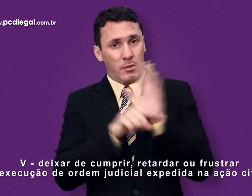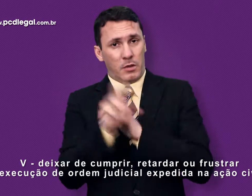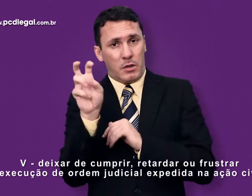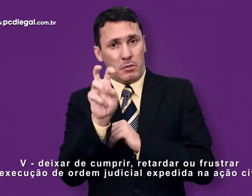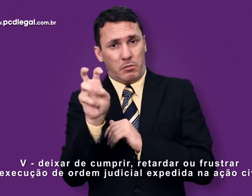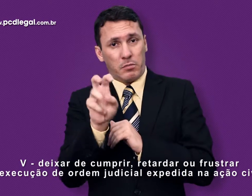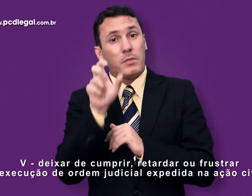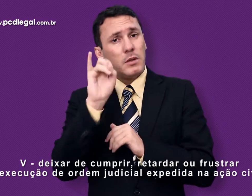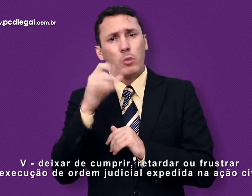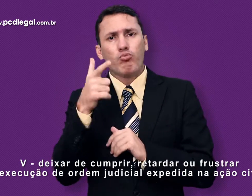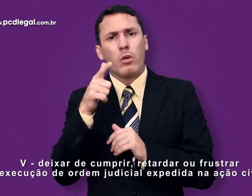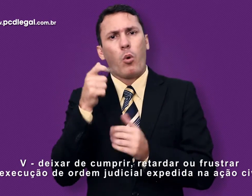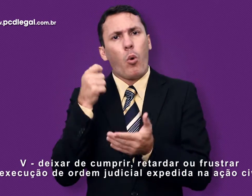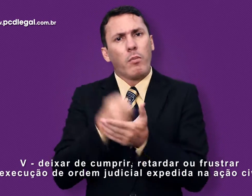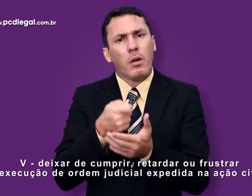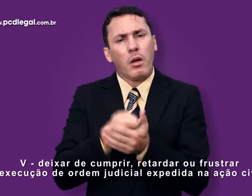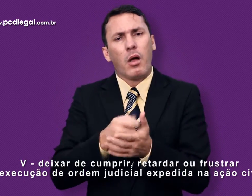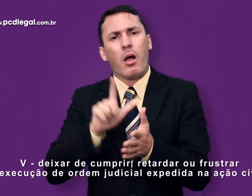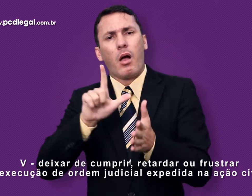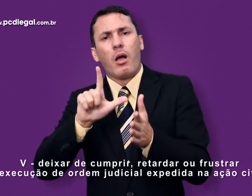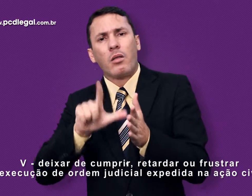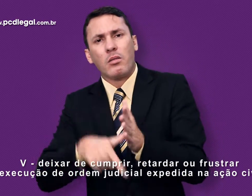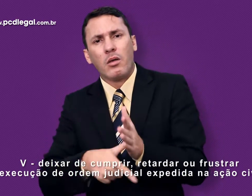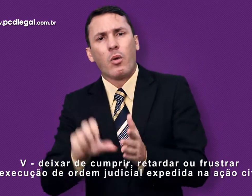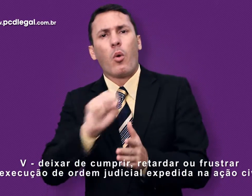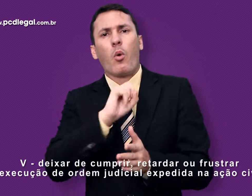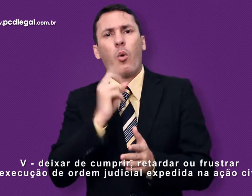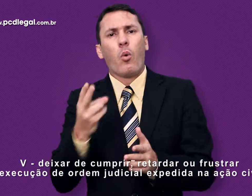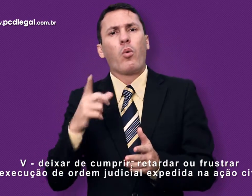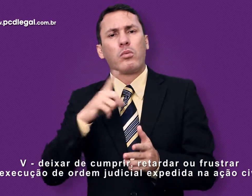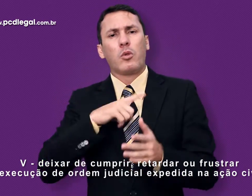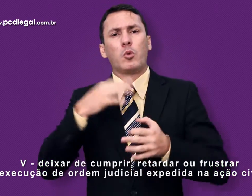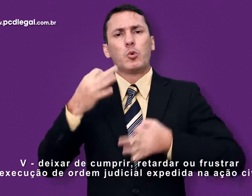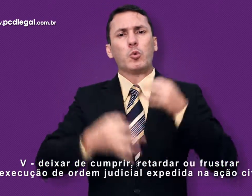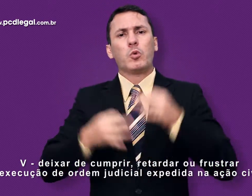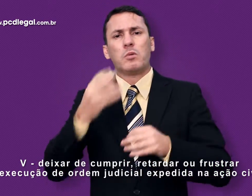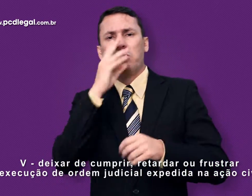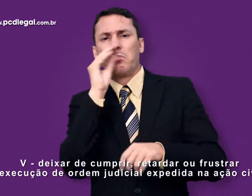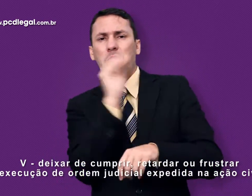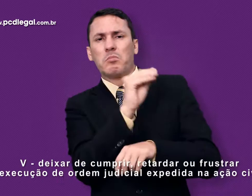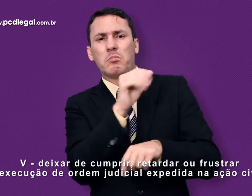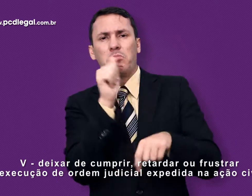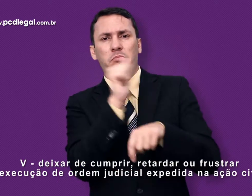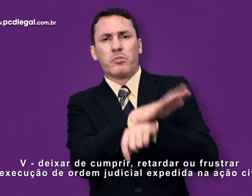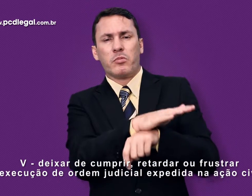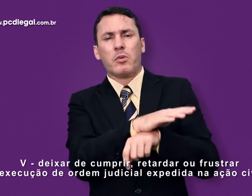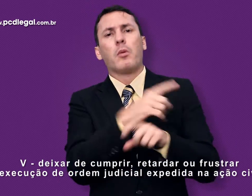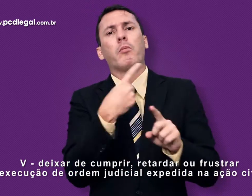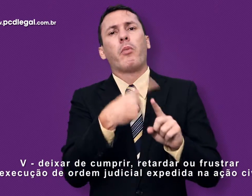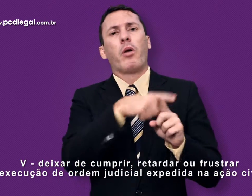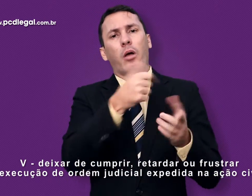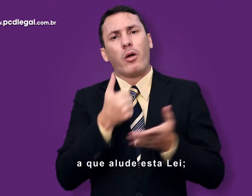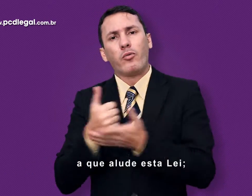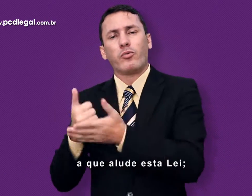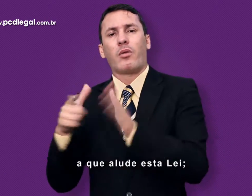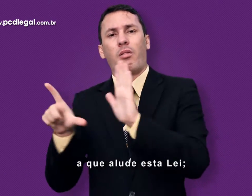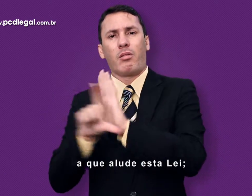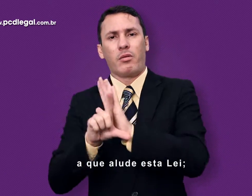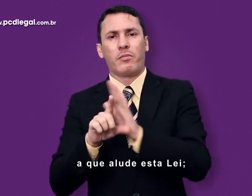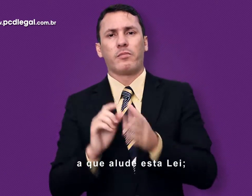5. Deixar de cumprir, retardar ou frustrar execução de ordem judicial expedida na ação civil a que alude esta